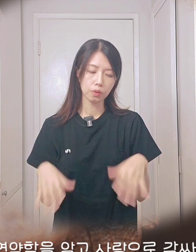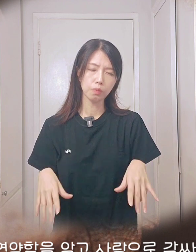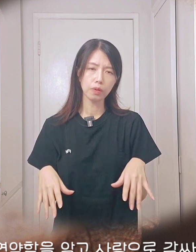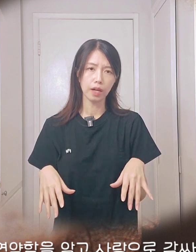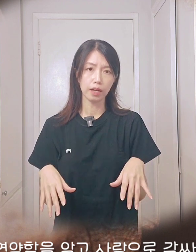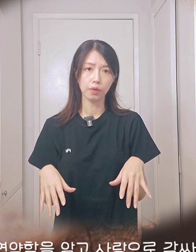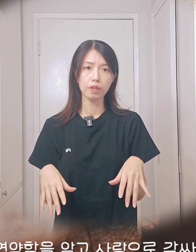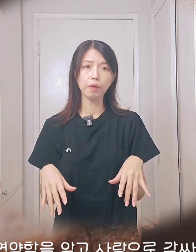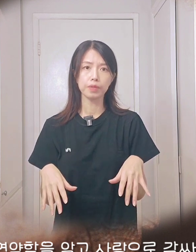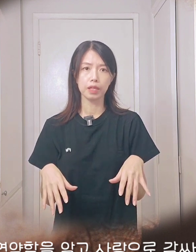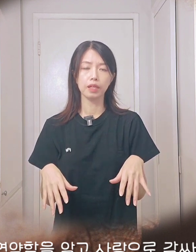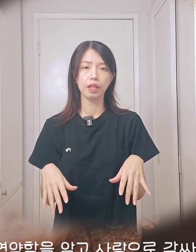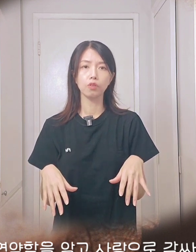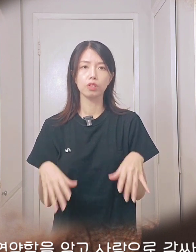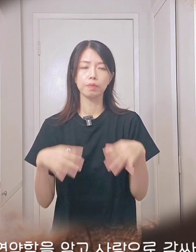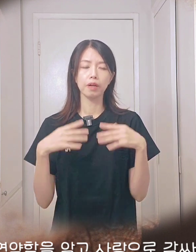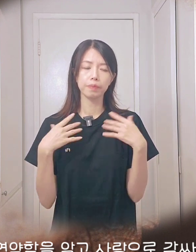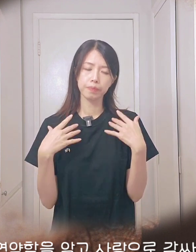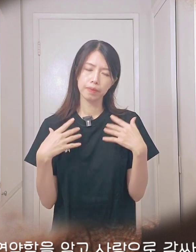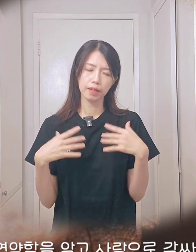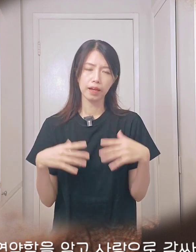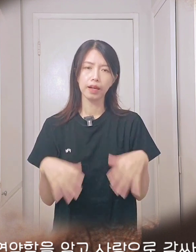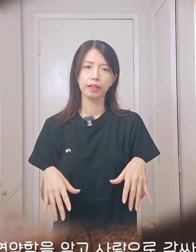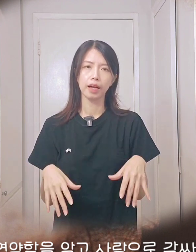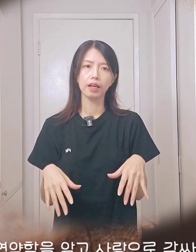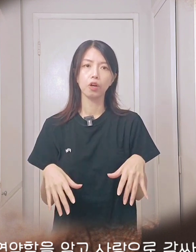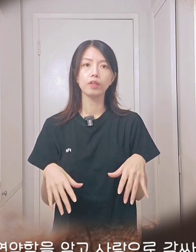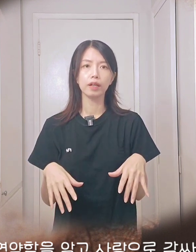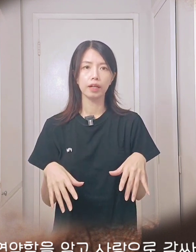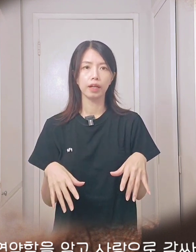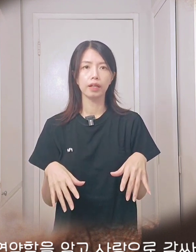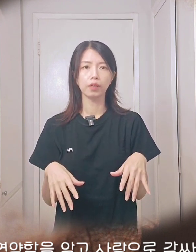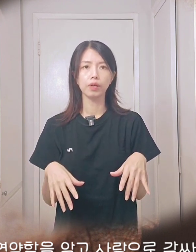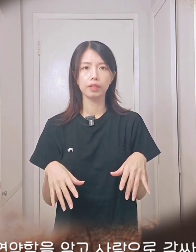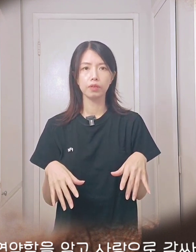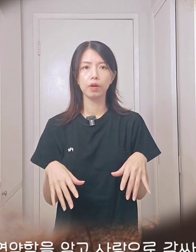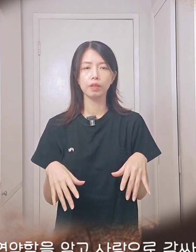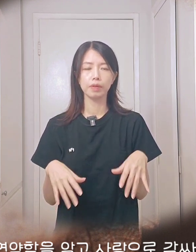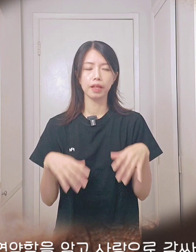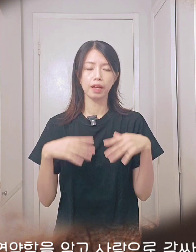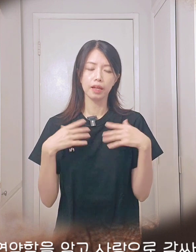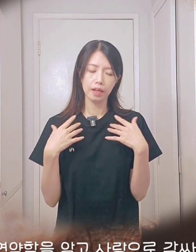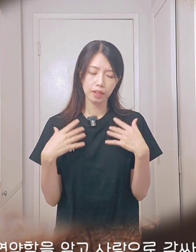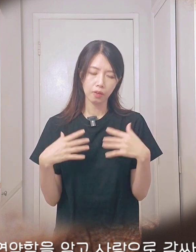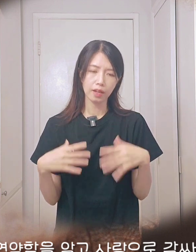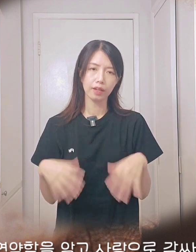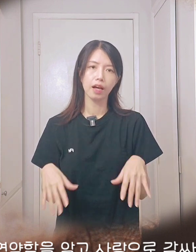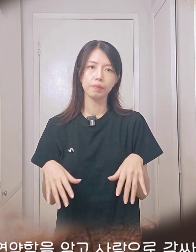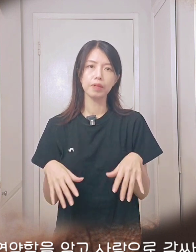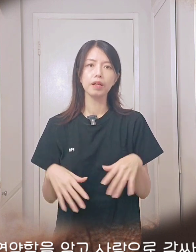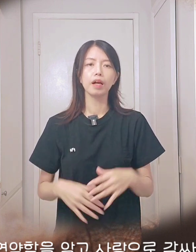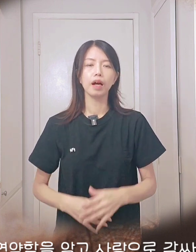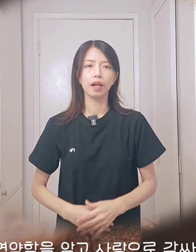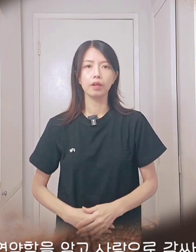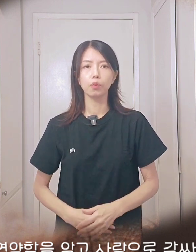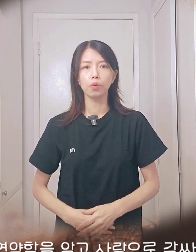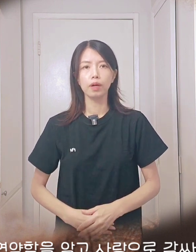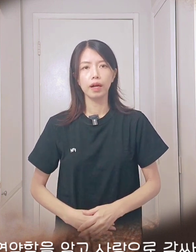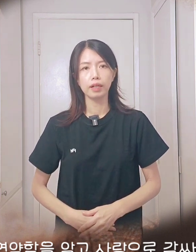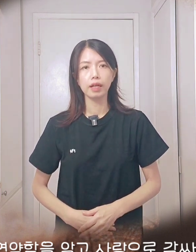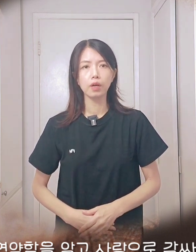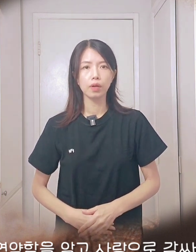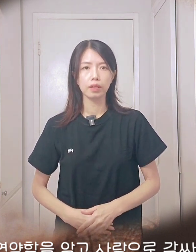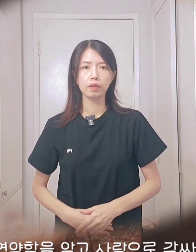그대로 손목을 아래로 힘없이 내려주시면 약하다, 연약하다 라고 하는 뜻의 수어가 됩니다. 연약함을